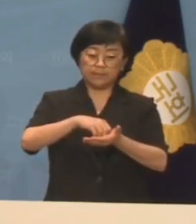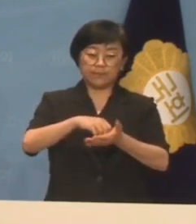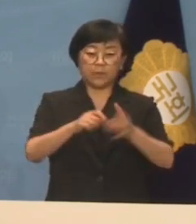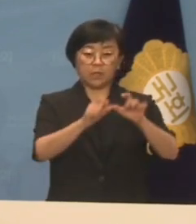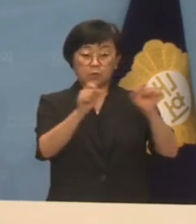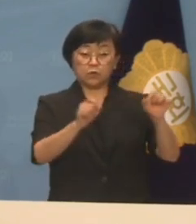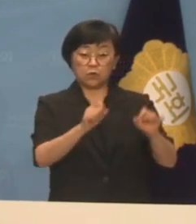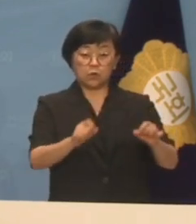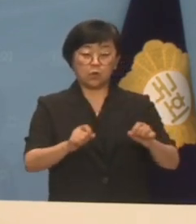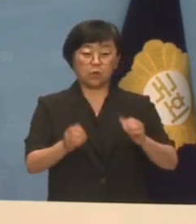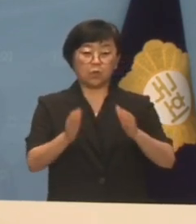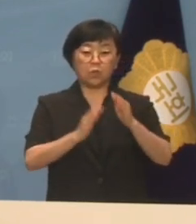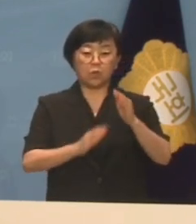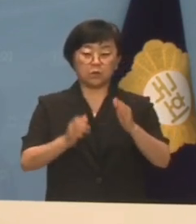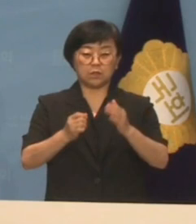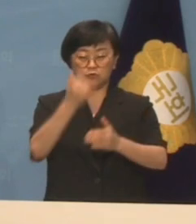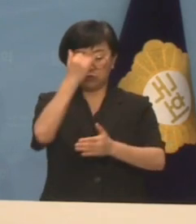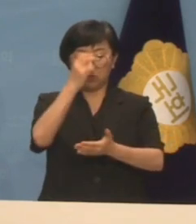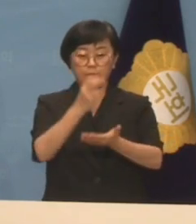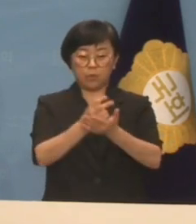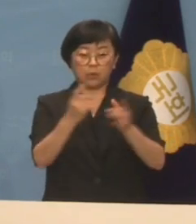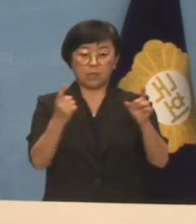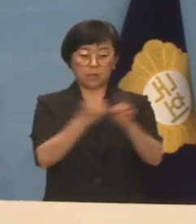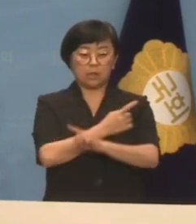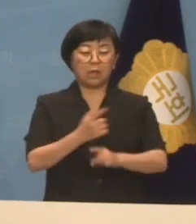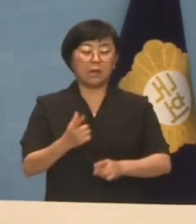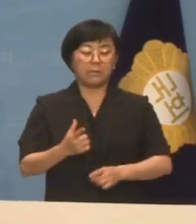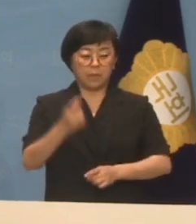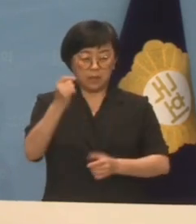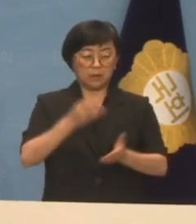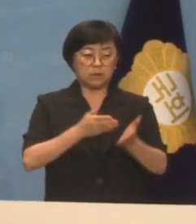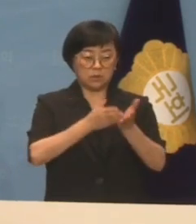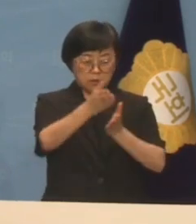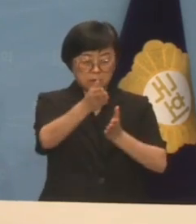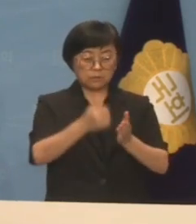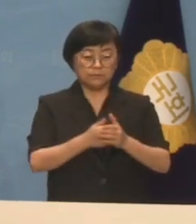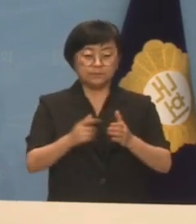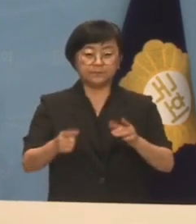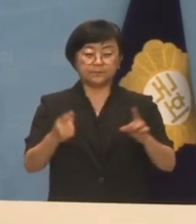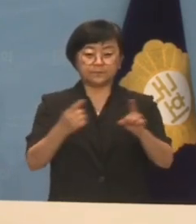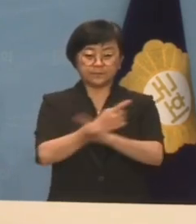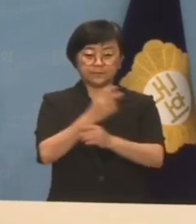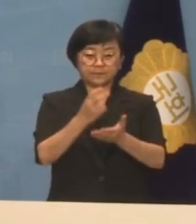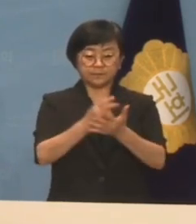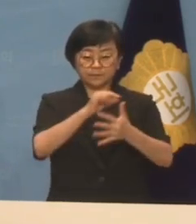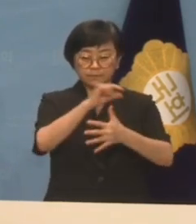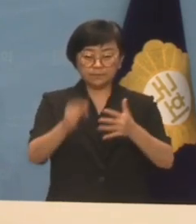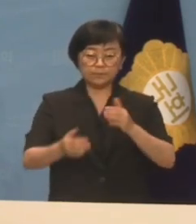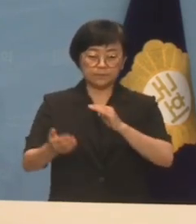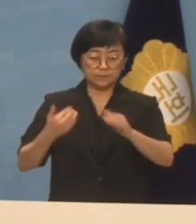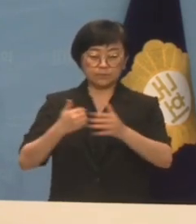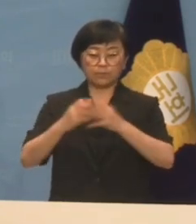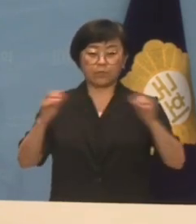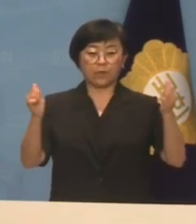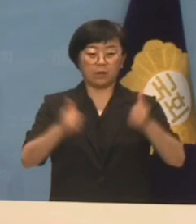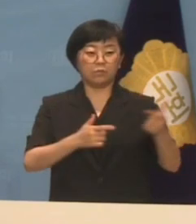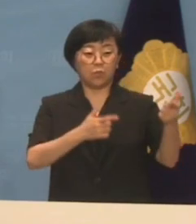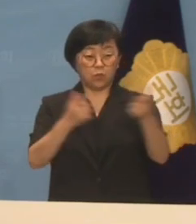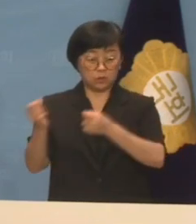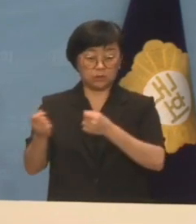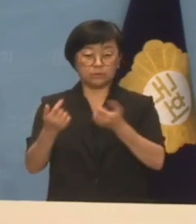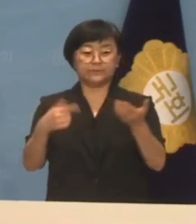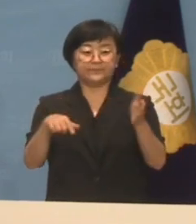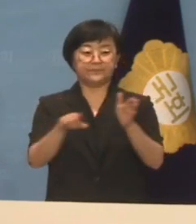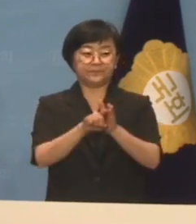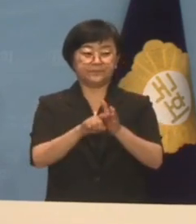중인 공직자윤리법 개정안을 조속히 처리하고 개정 법률의 시행 이전에 국회의원 전원을